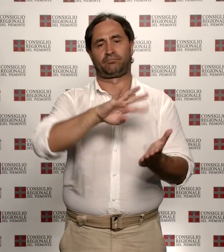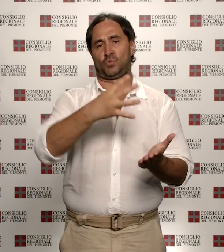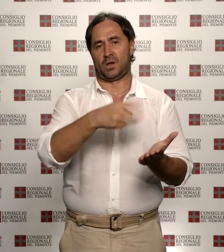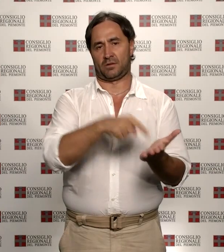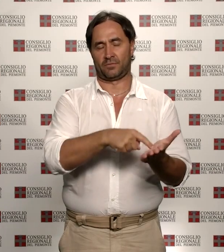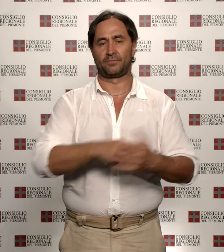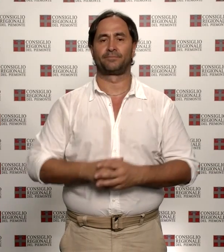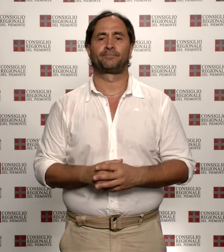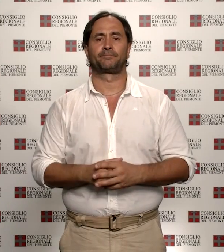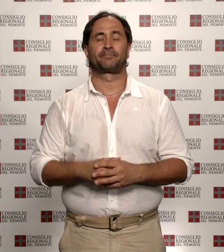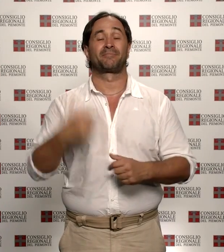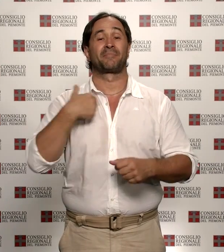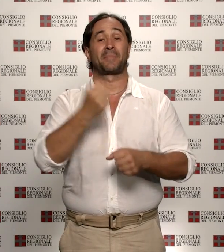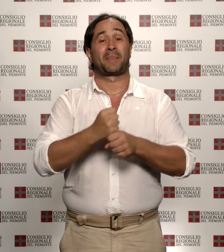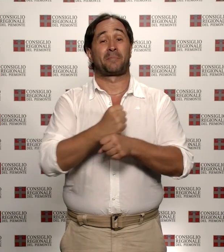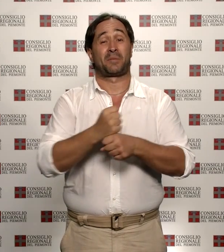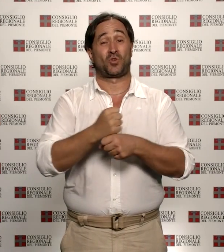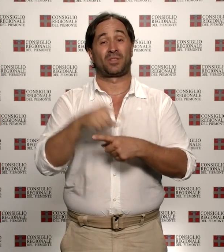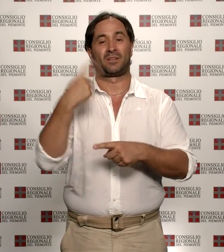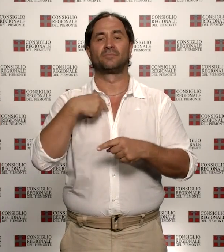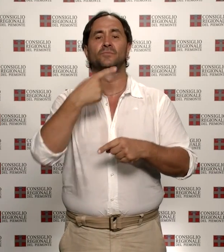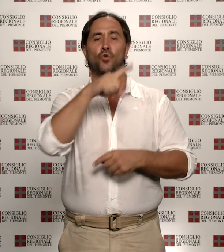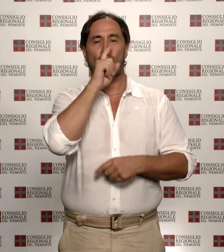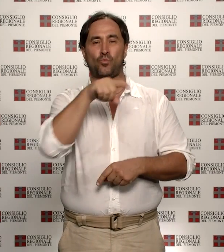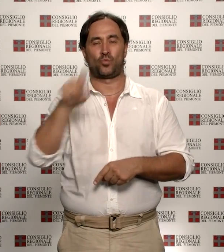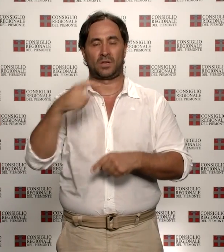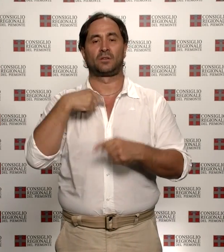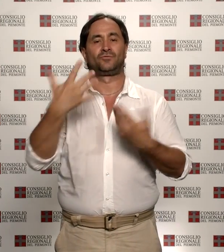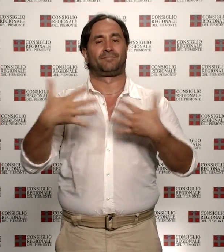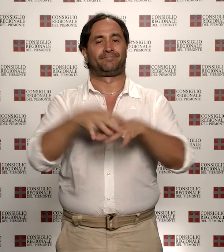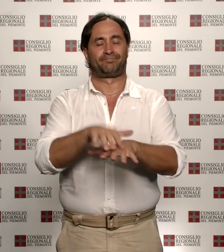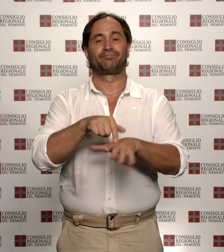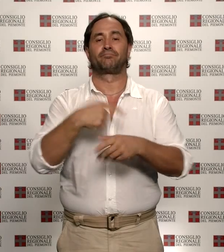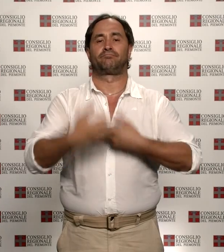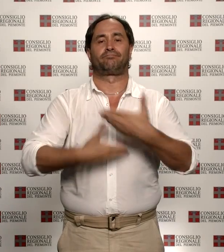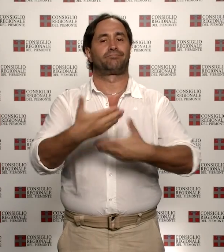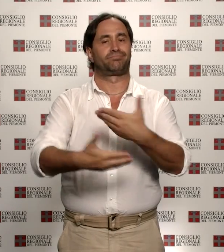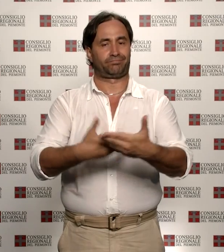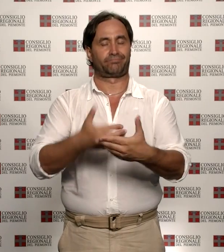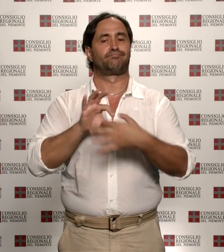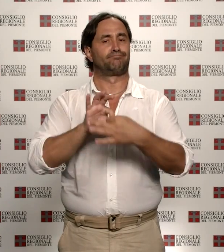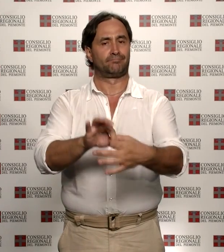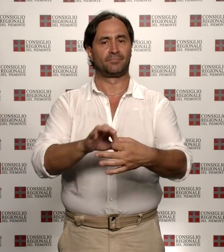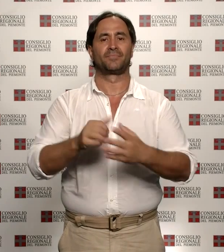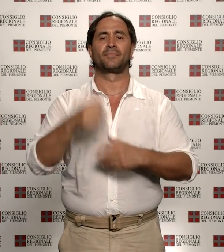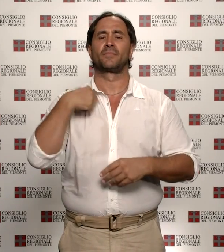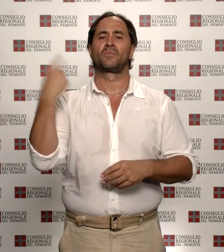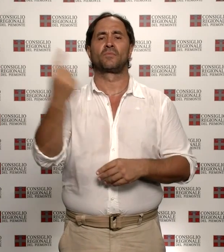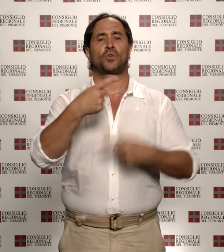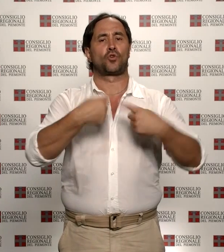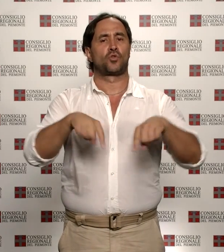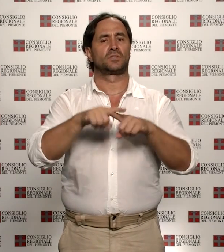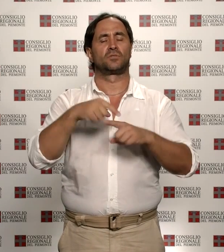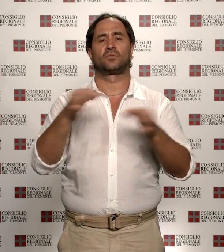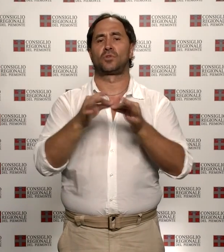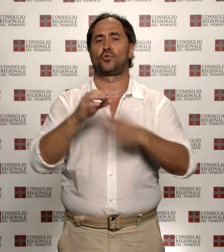In Piemonte si avvia l'iter per una nuova fusione di comuni. Il Consiglio ha approvato all'unanimità la proposta di deliberazione